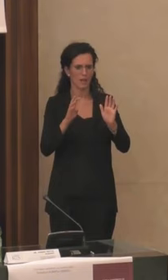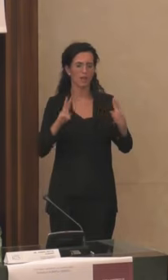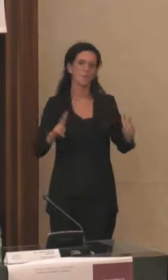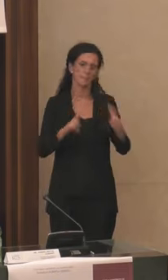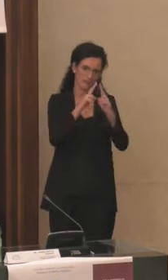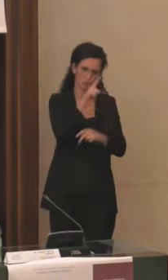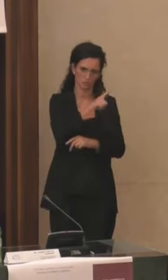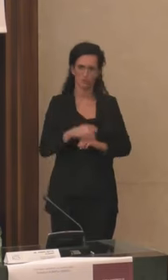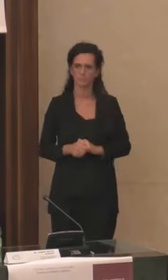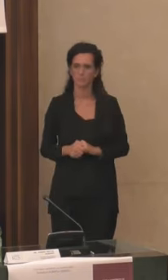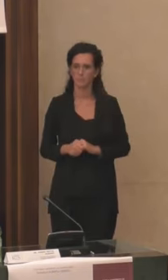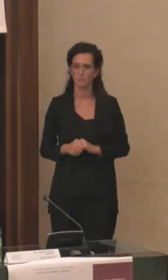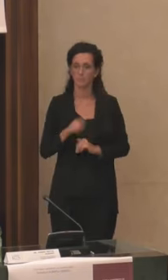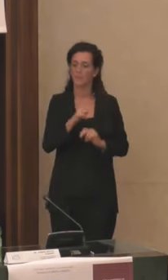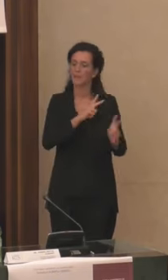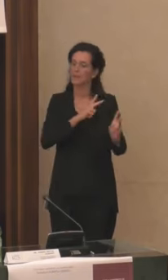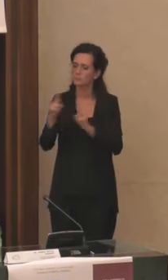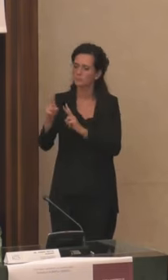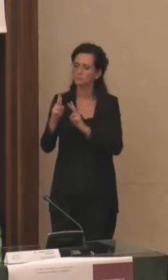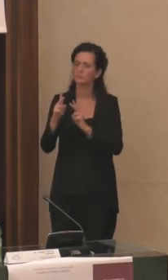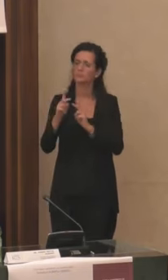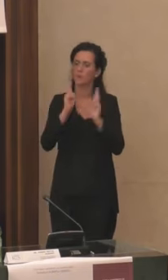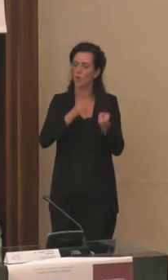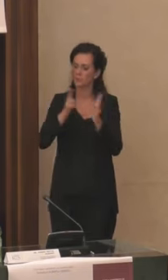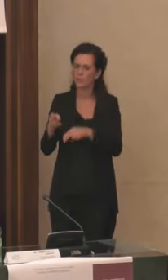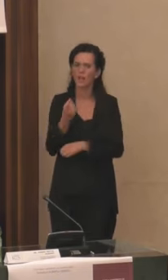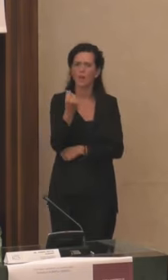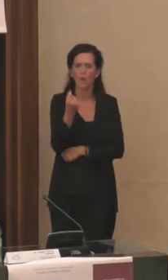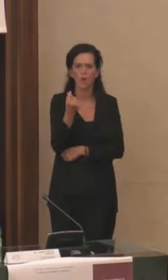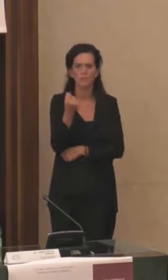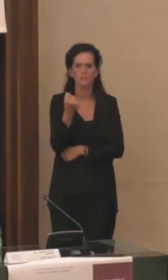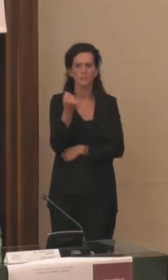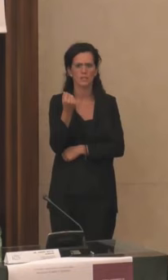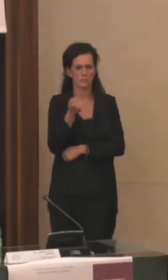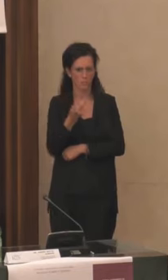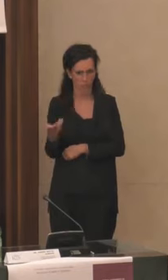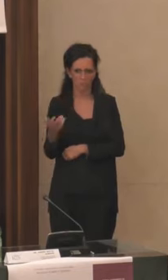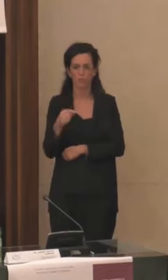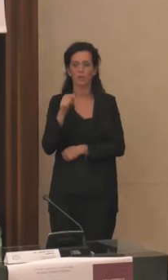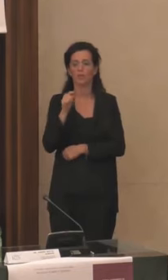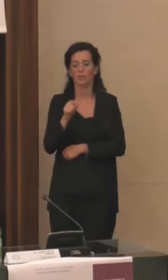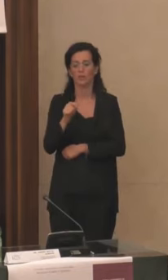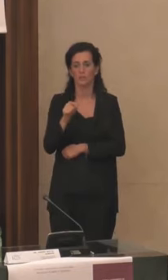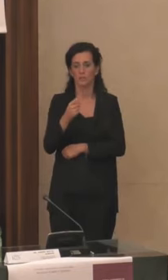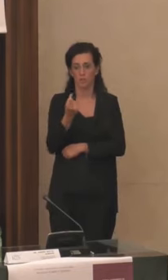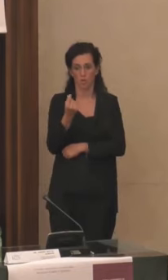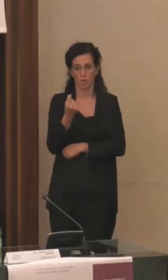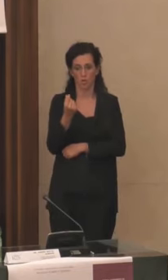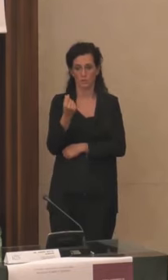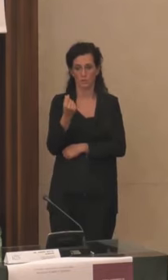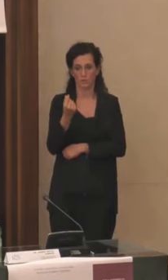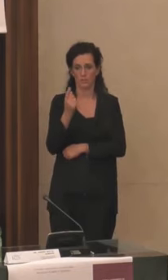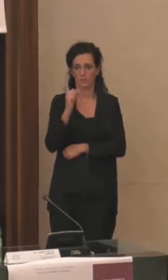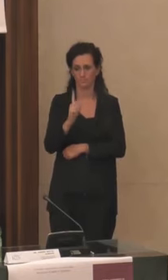Invece, quali sono i costi dei ricoveri ospedalieri? Questi sono i costi praticamente dell'assistenza pubblica